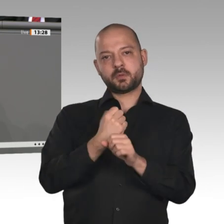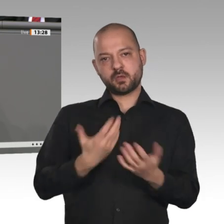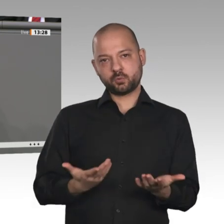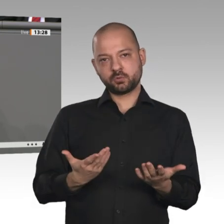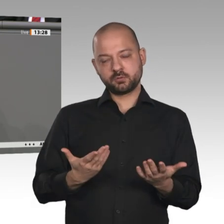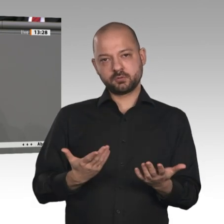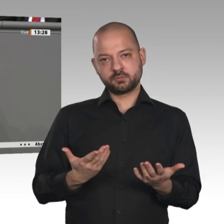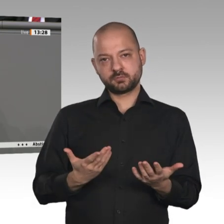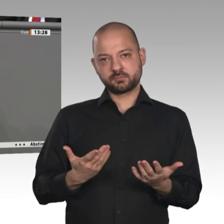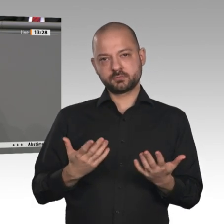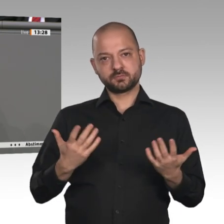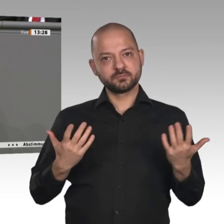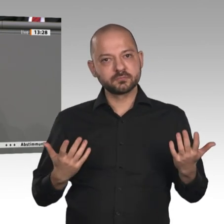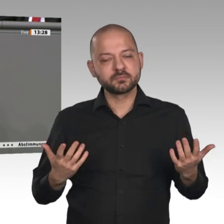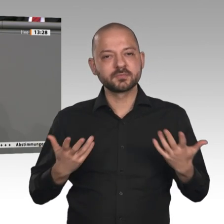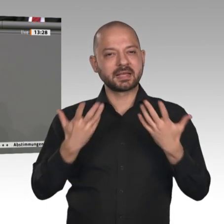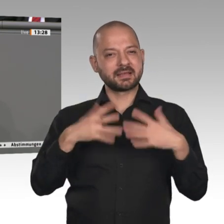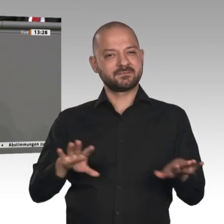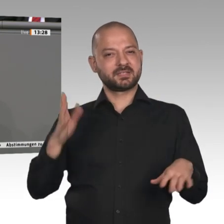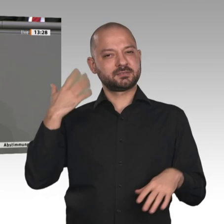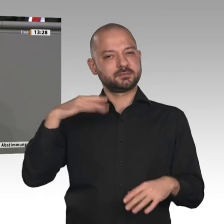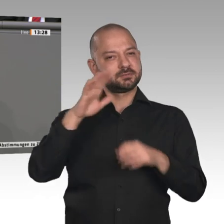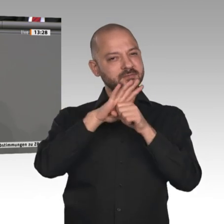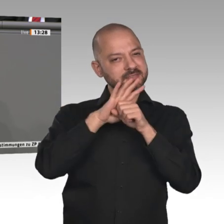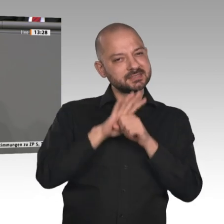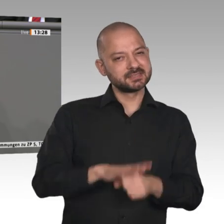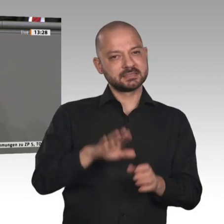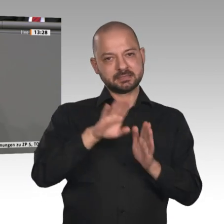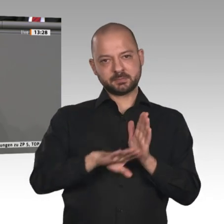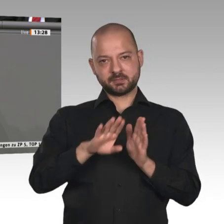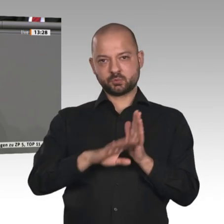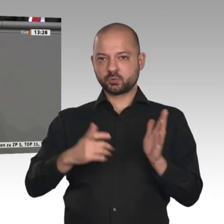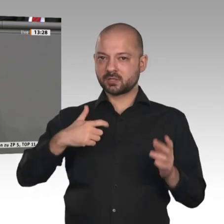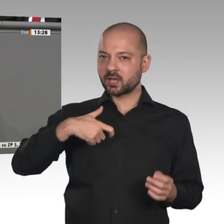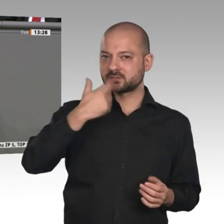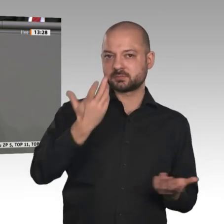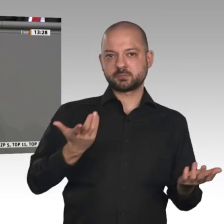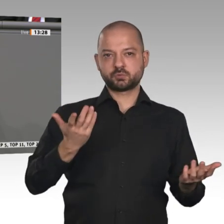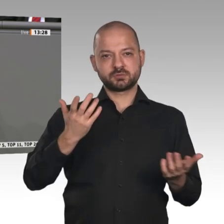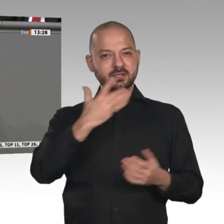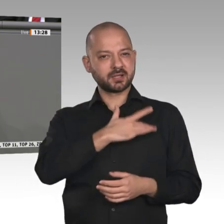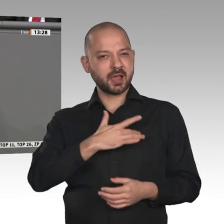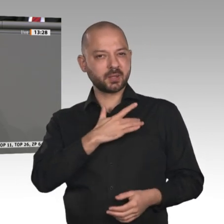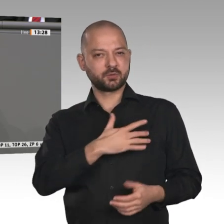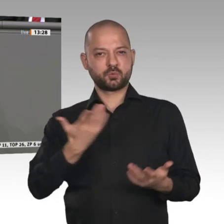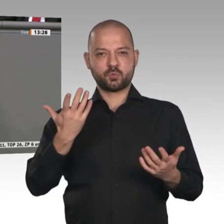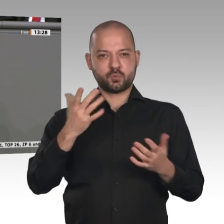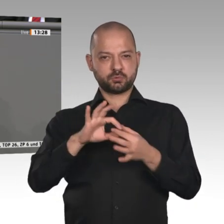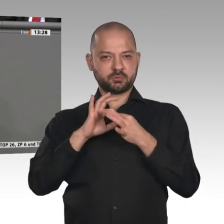aus diskriminierenden politischen, rassistischen oder religiösen Gründen die deutsche Staatsbürgerschaft durch